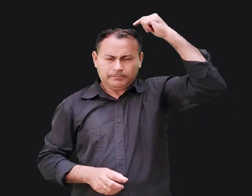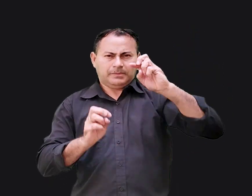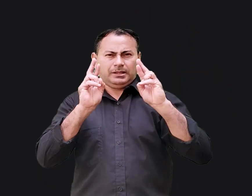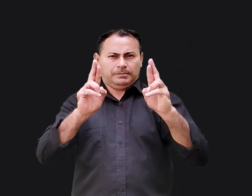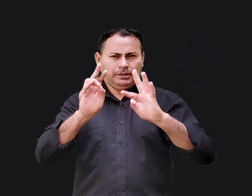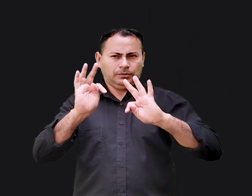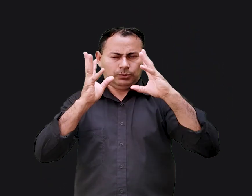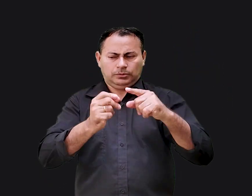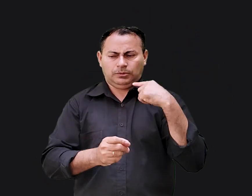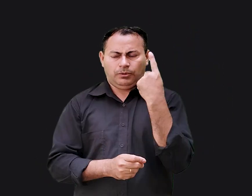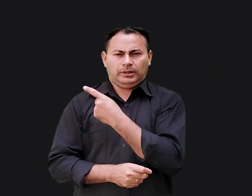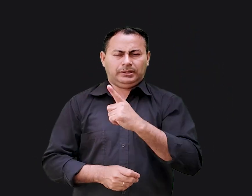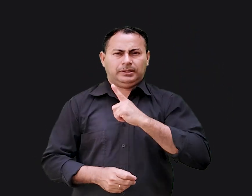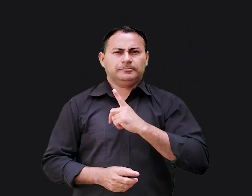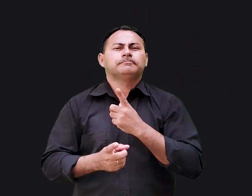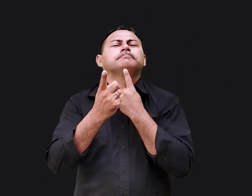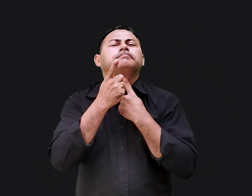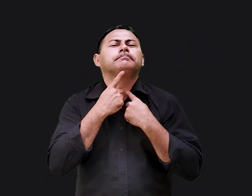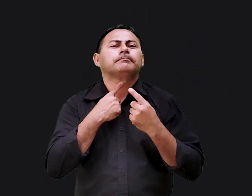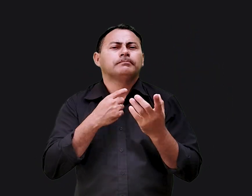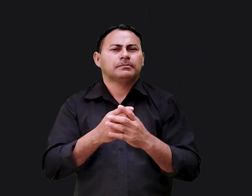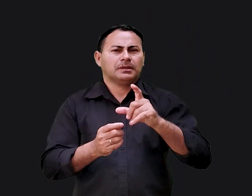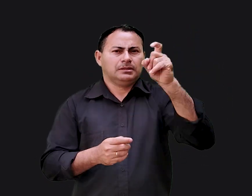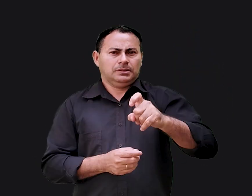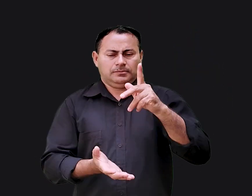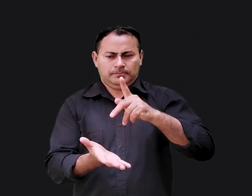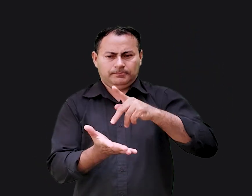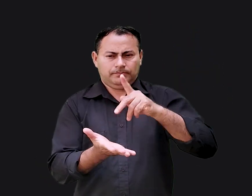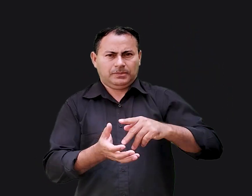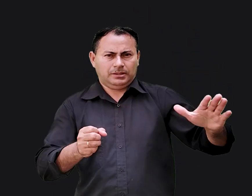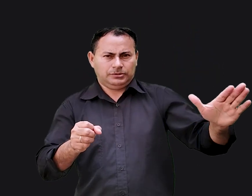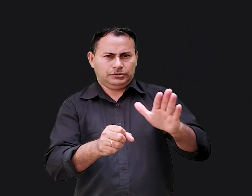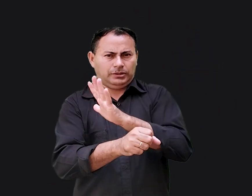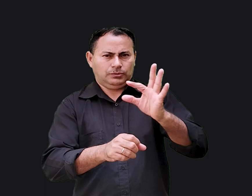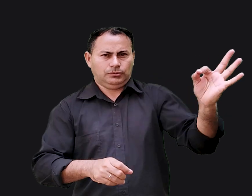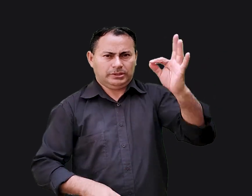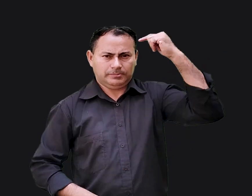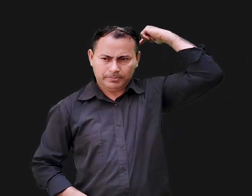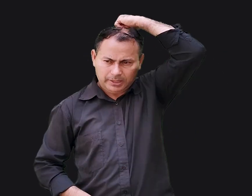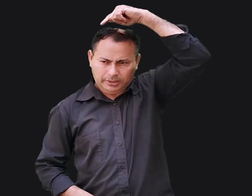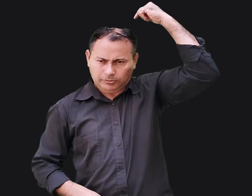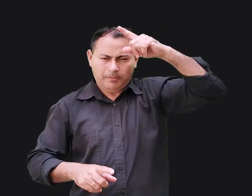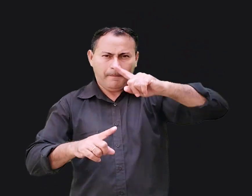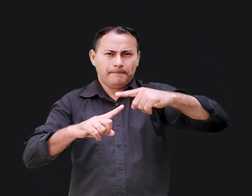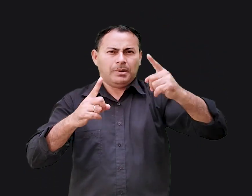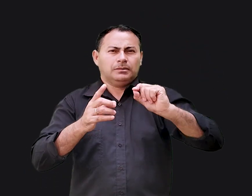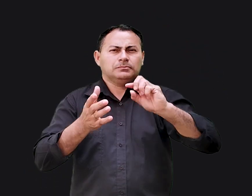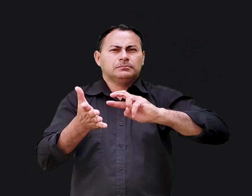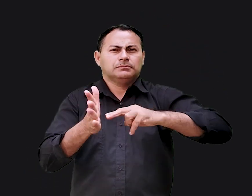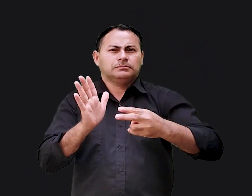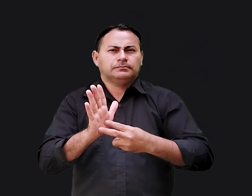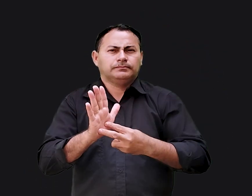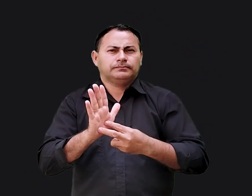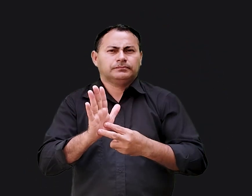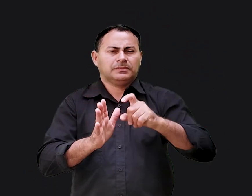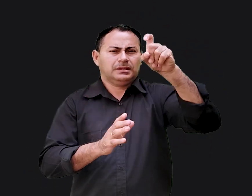Espero que todos nós tenhamos esse desejo de ser realmente cheios do Espírito. Mas o que significa